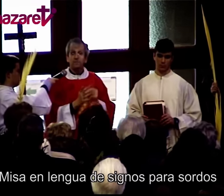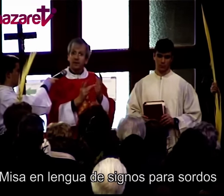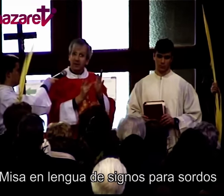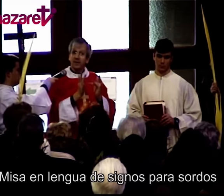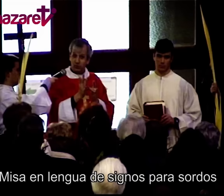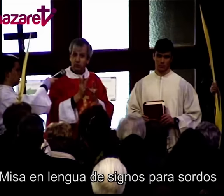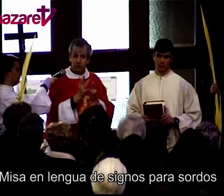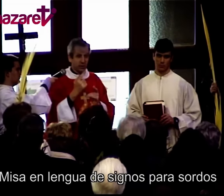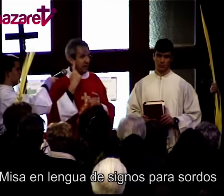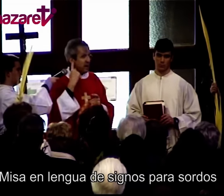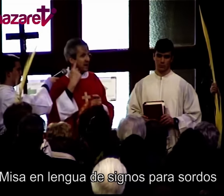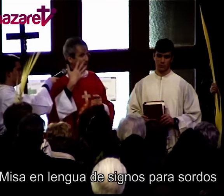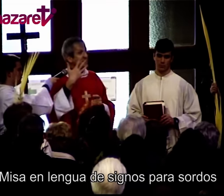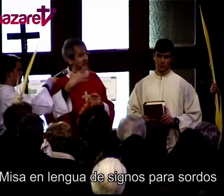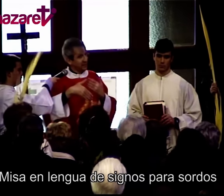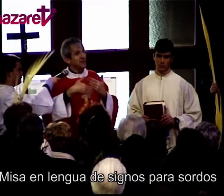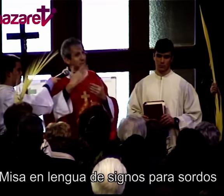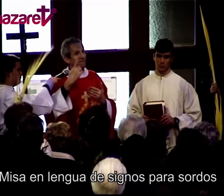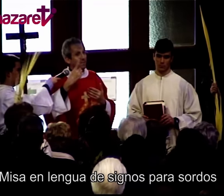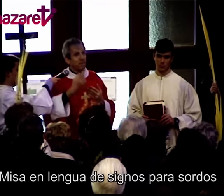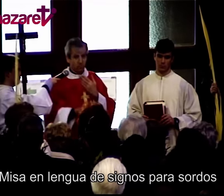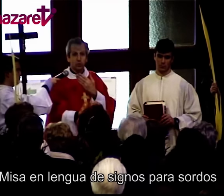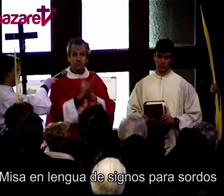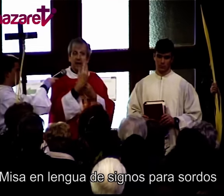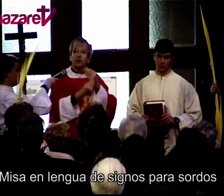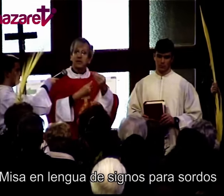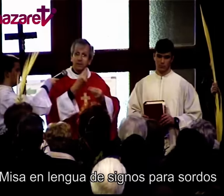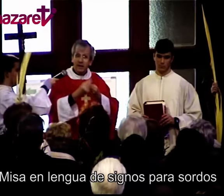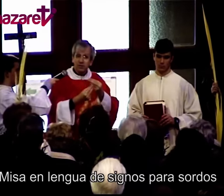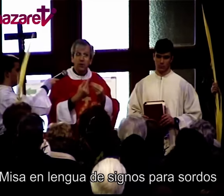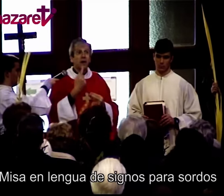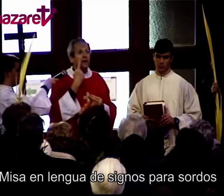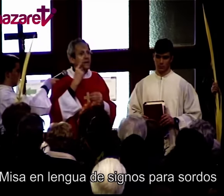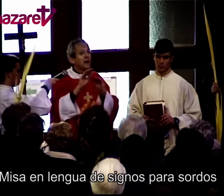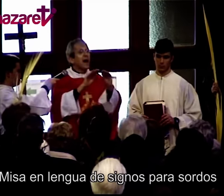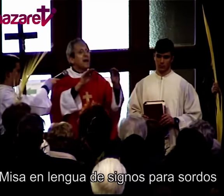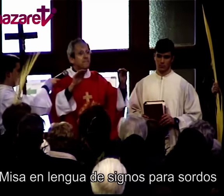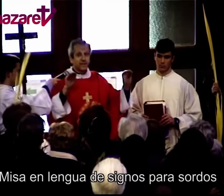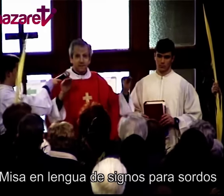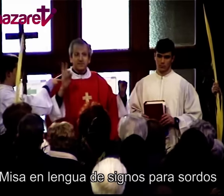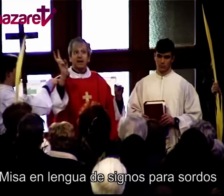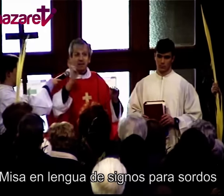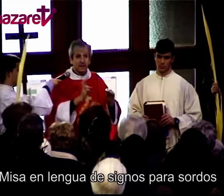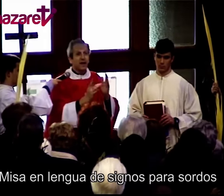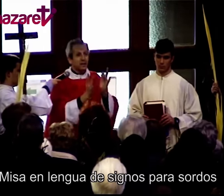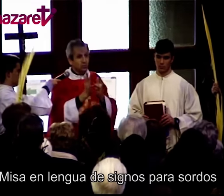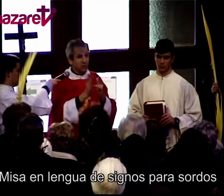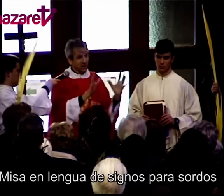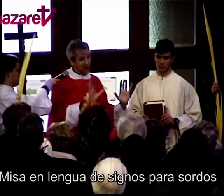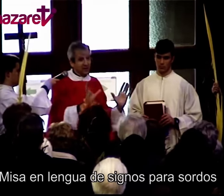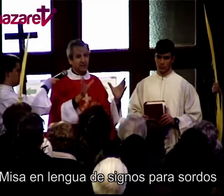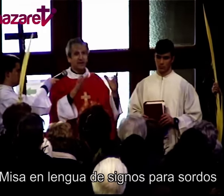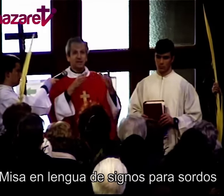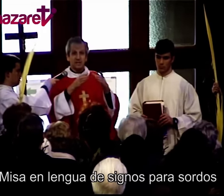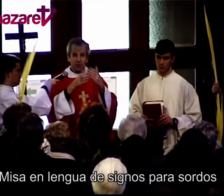alabarlas. Jesús ya tenía una fama por los milagros que había hecho, y al empezar a avisar que venía Jesús,